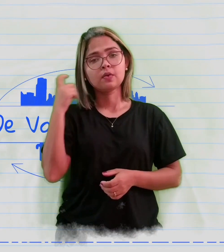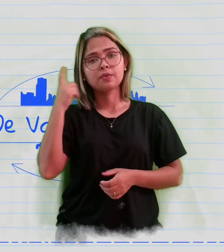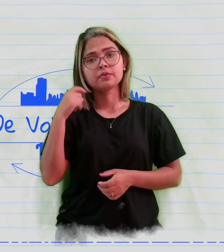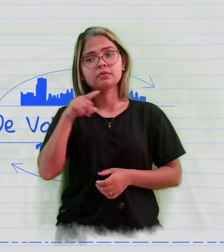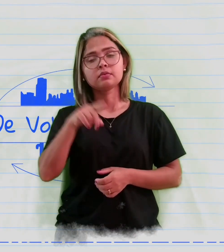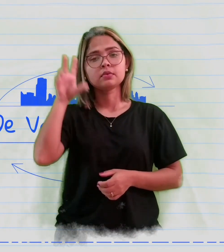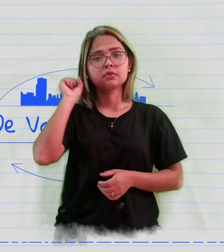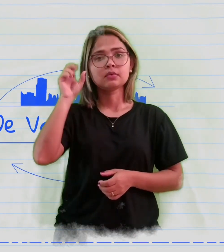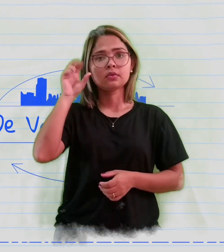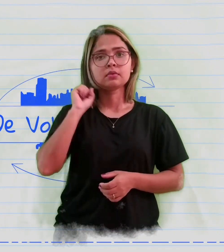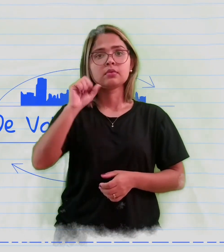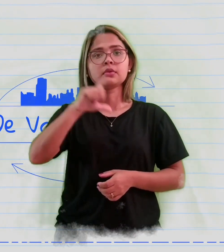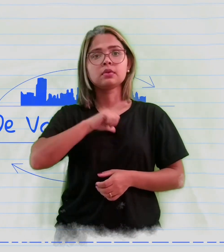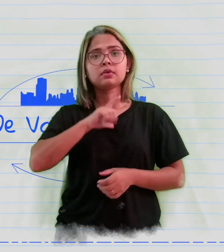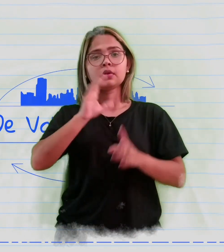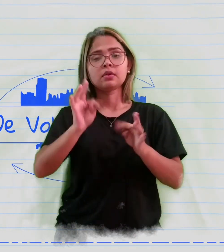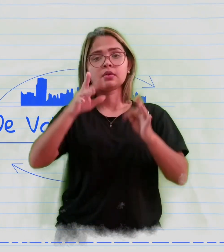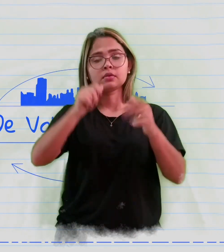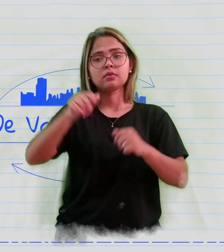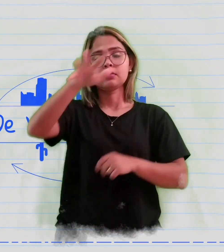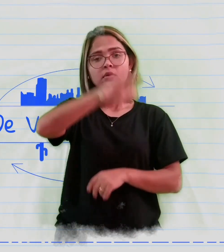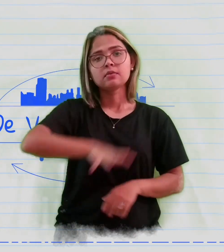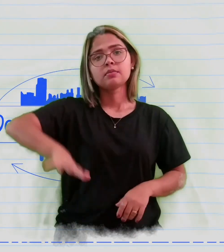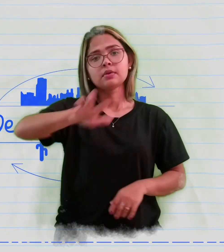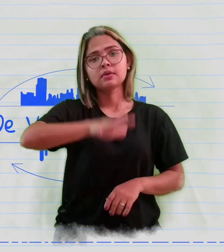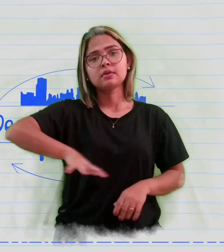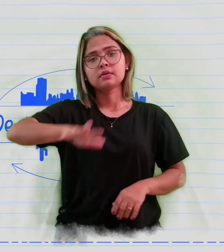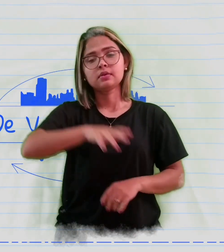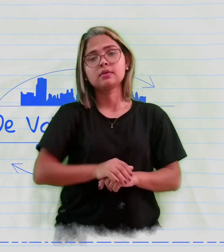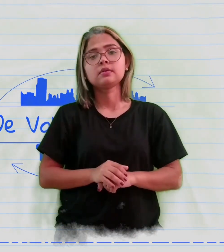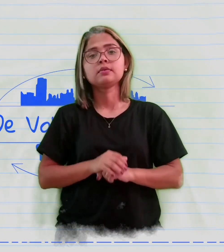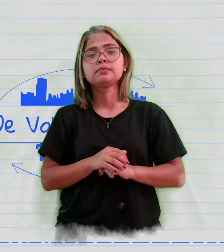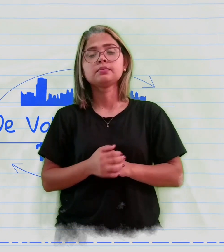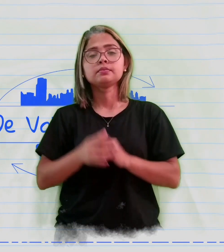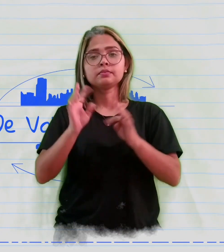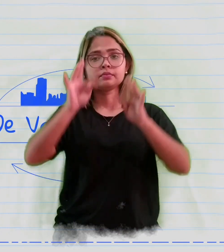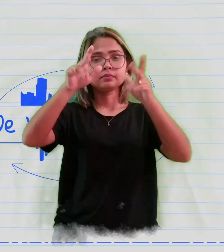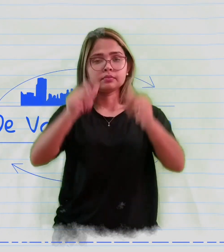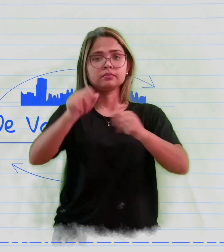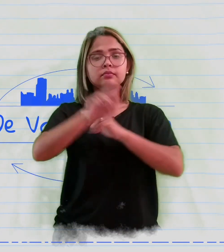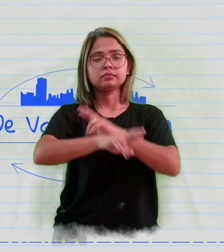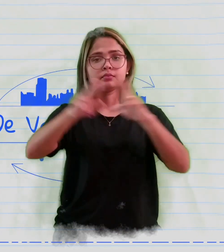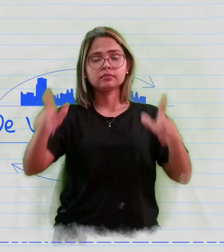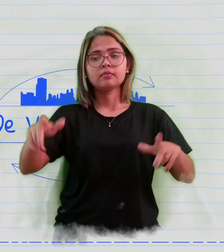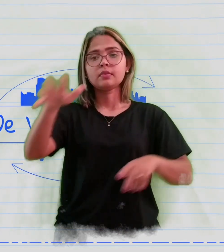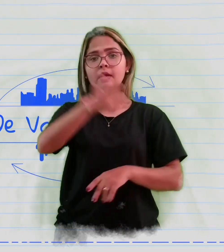você tá escutando e aí tem toda a ambientação, a voz com eco, a voz abafada, tudo diferente, ambienta,